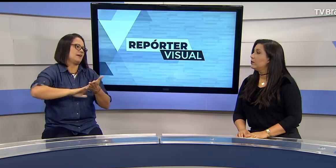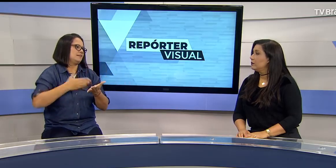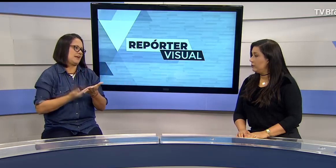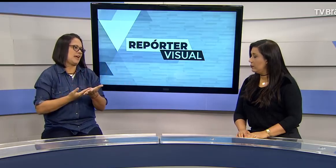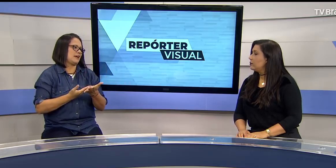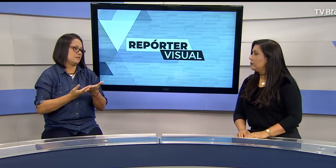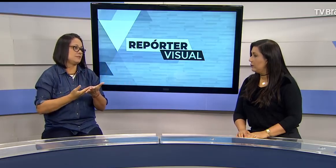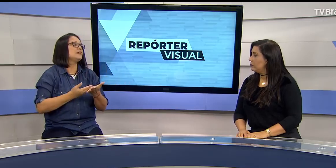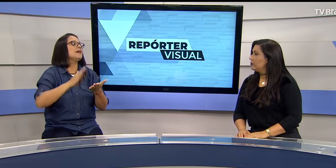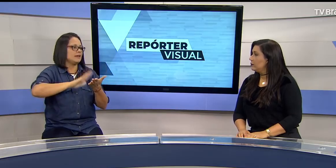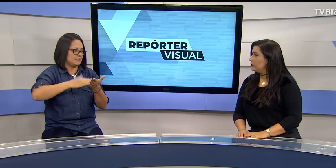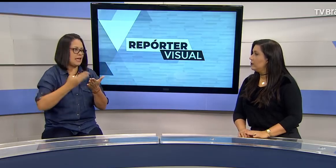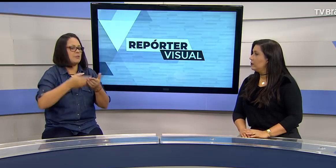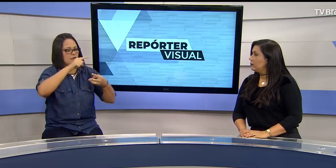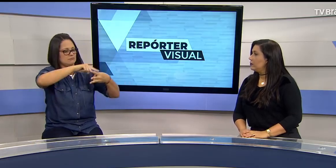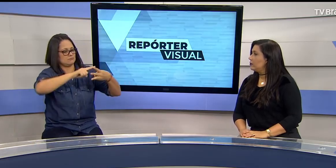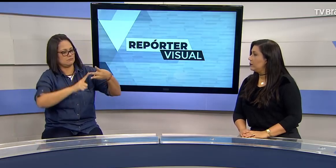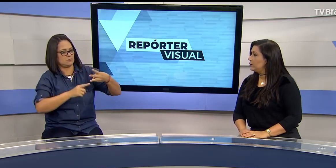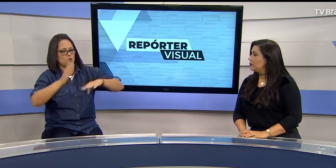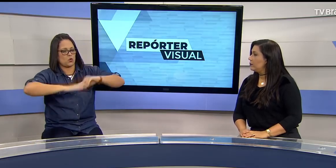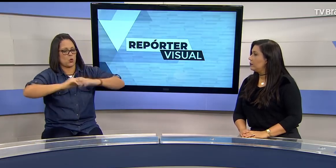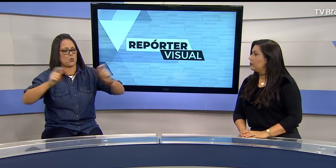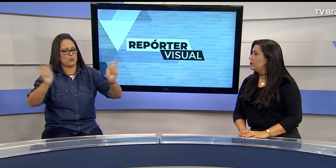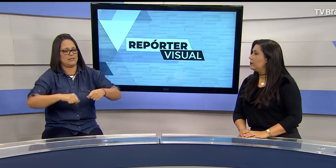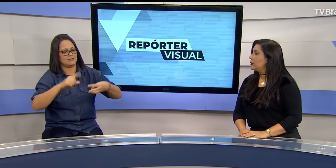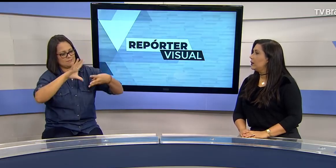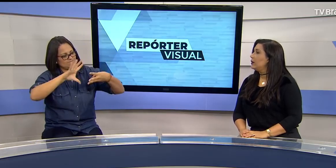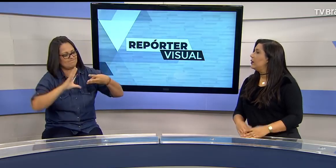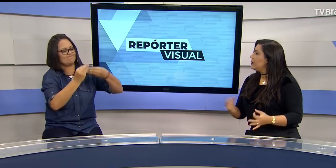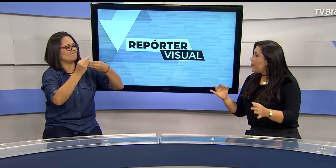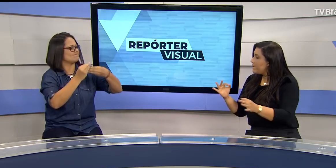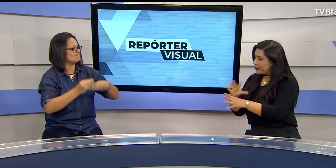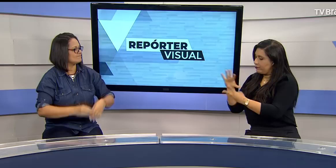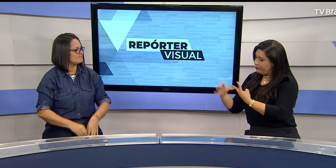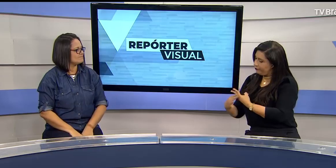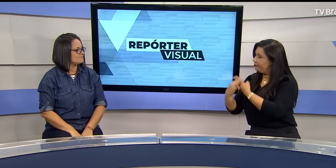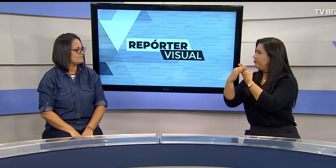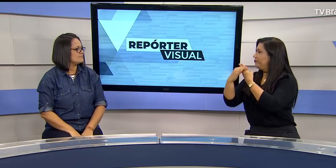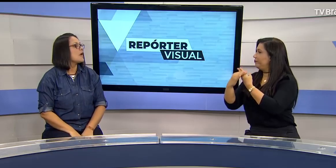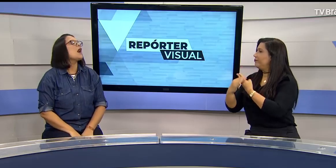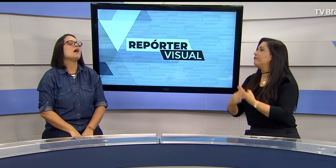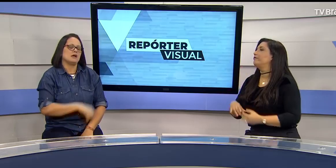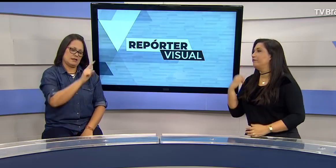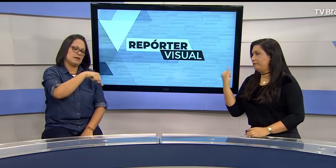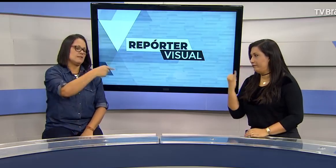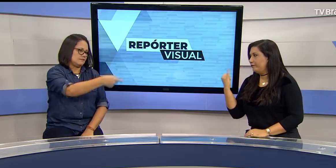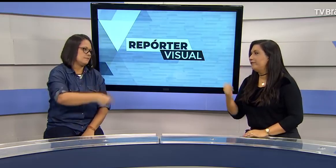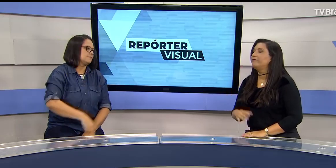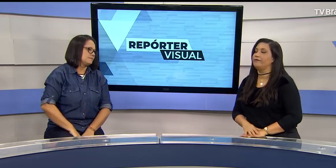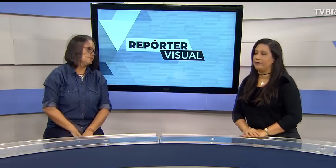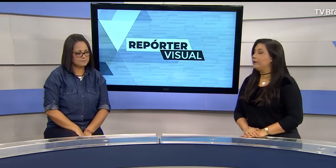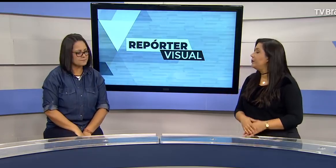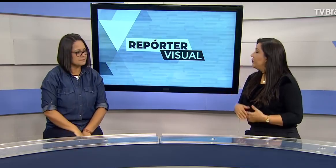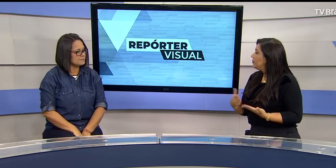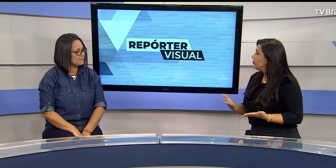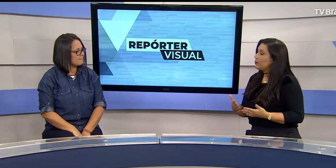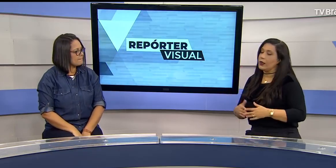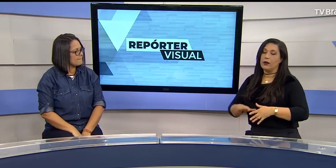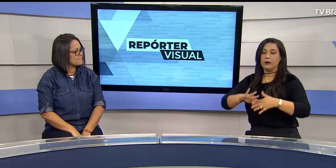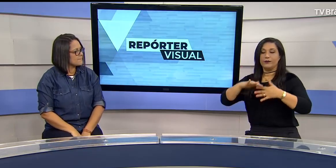como intérprete. Intérprete é uma atividade profissional que requer as 3 competências citadas. Na tradução, qual é a tua